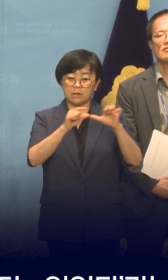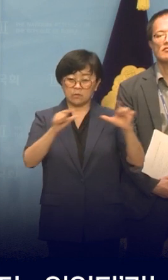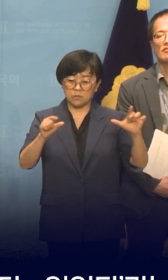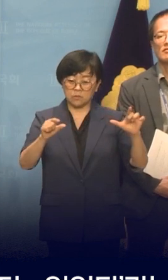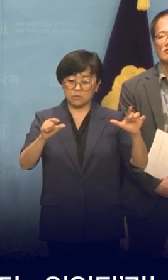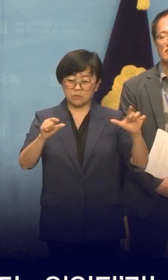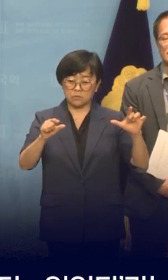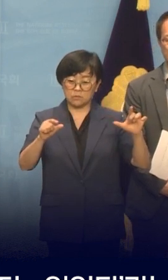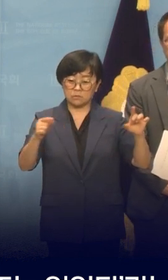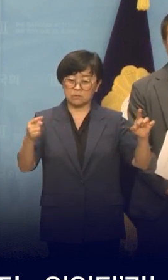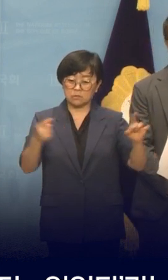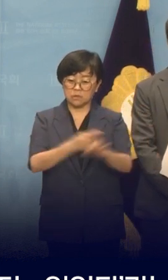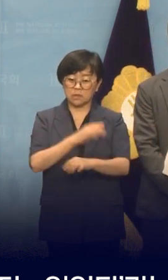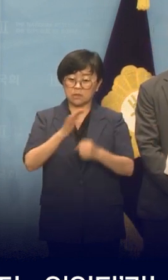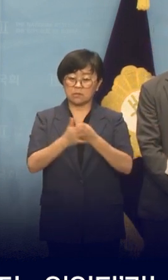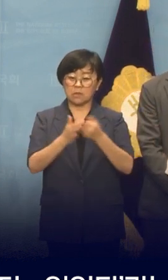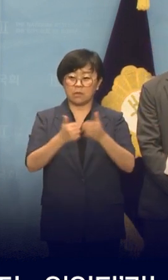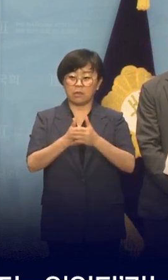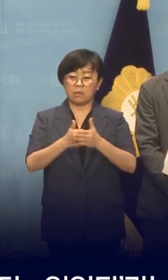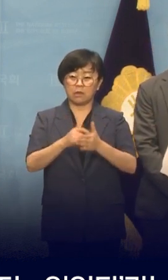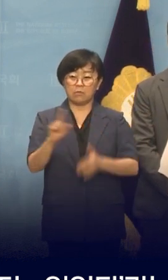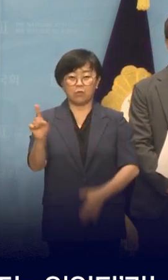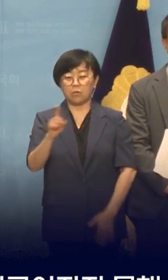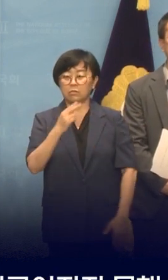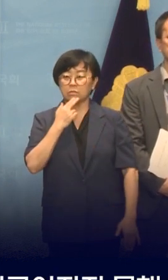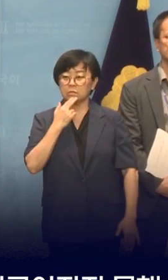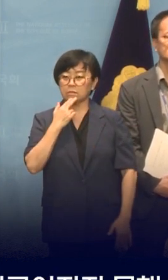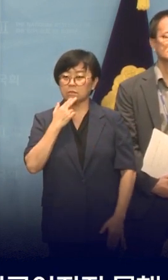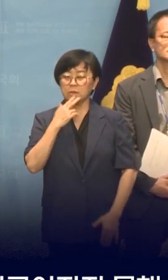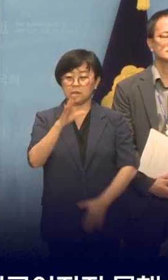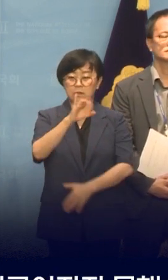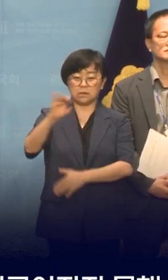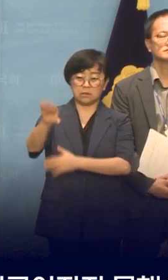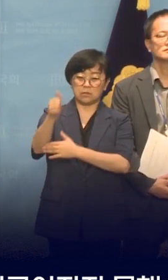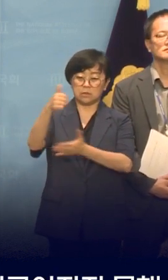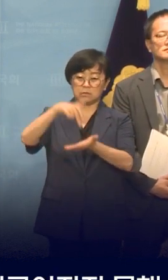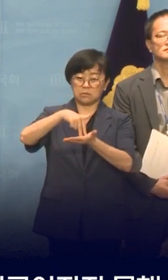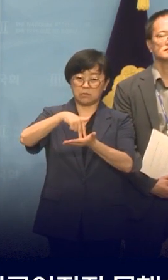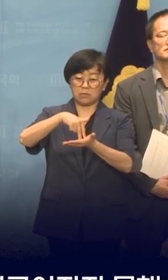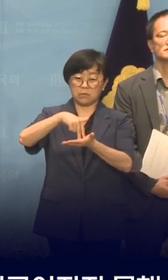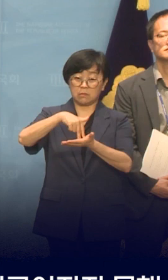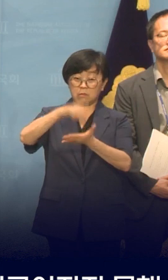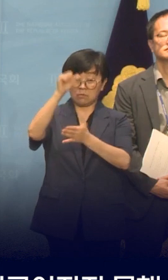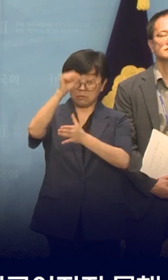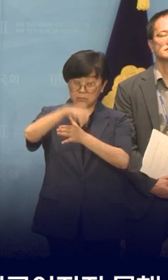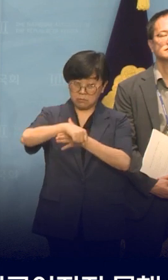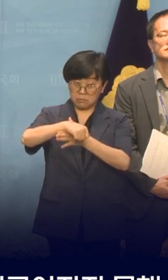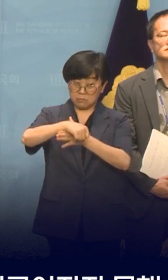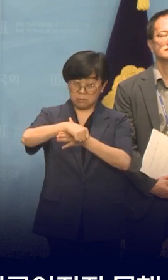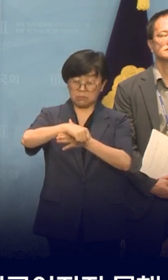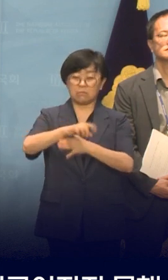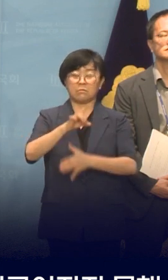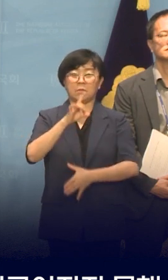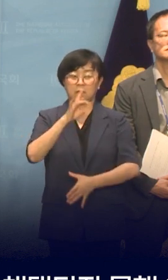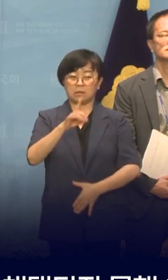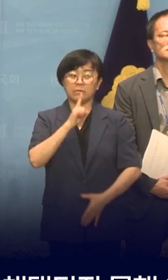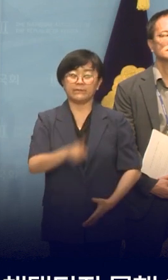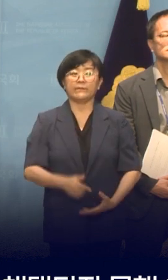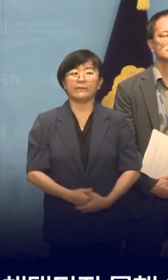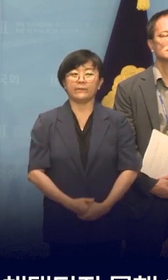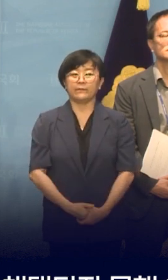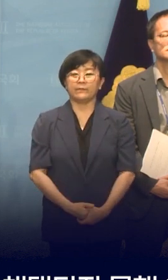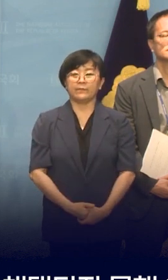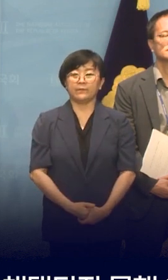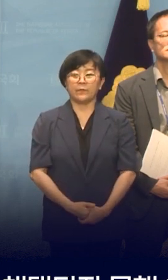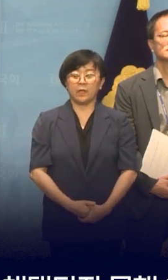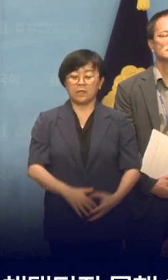기술적 변환을 거쳤지만 위변조는 없었다는 이상민 장관측 의견이 받아들여져 결국 이루어지지 못했습니다